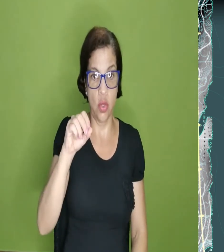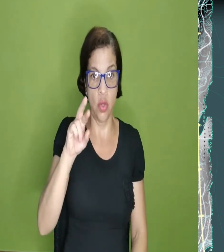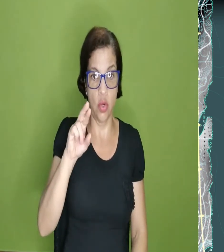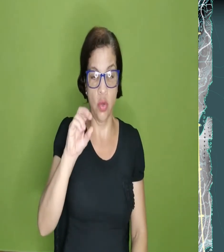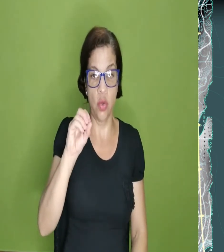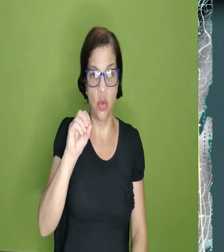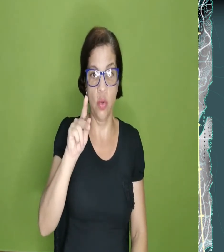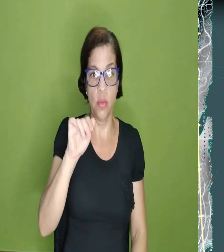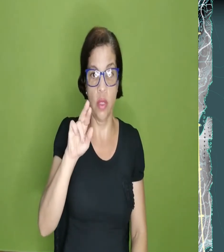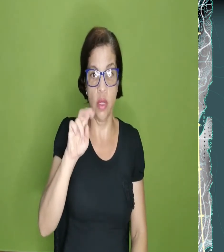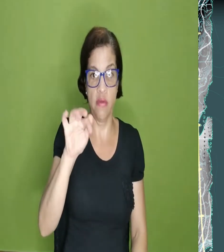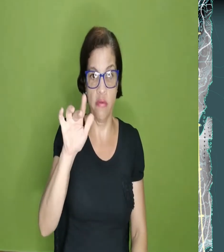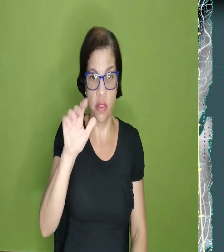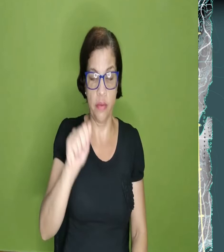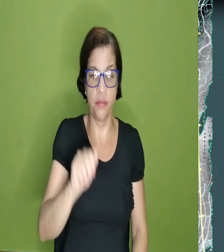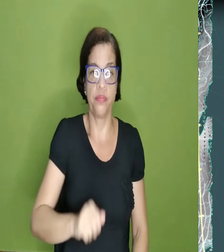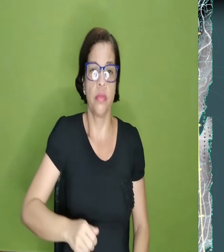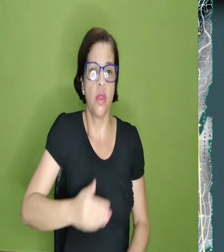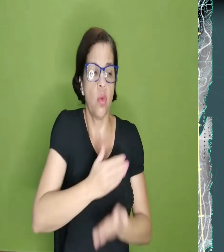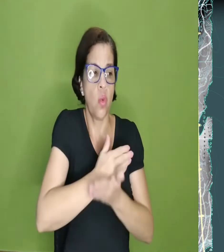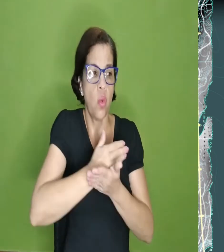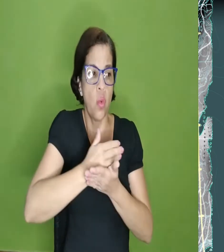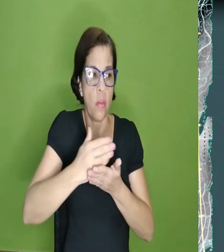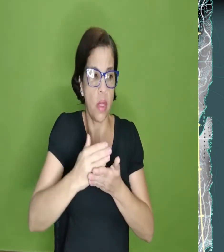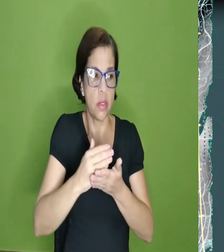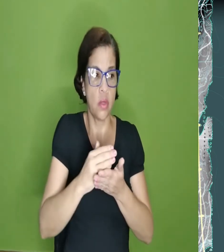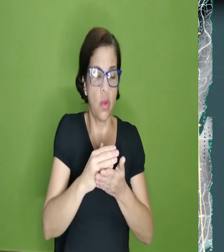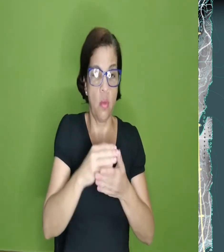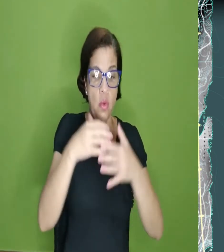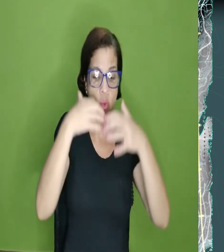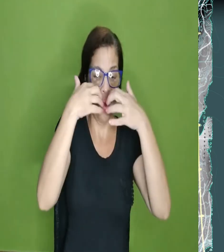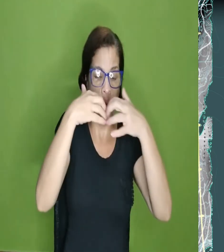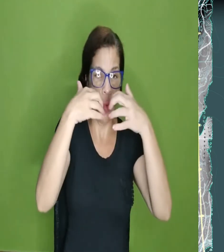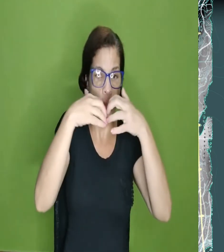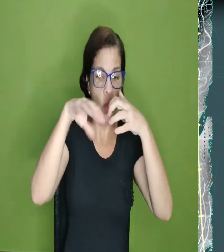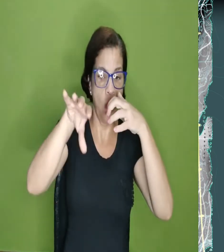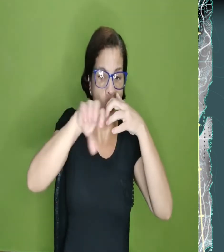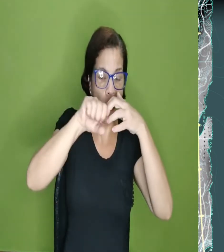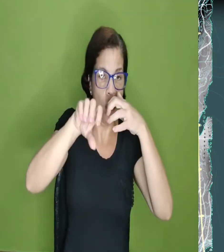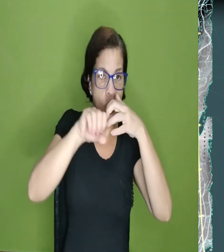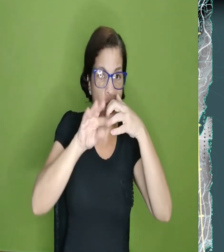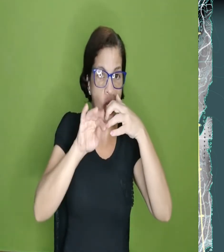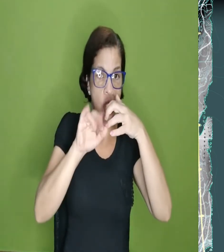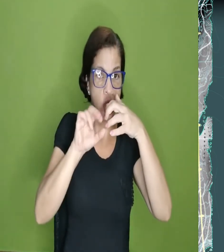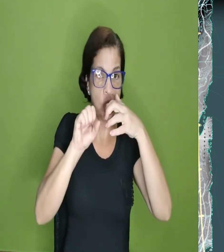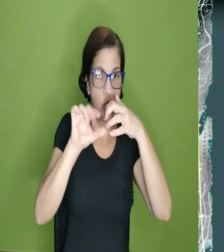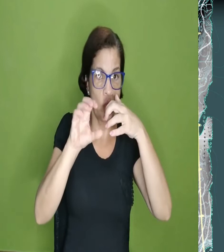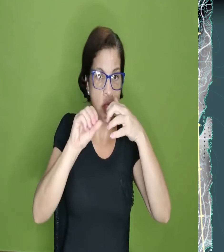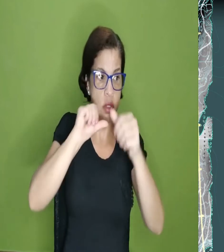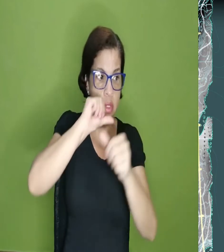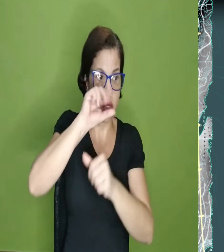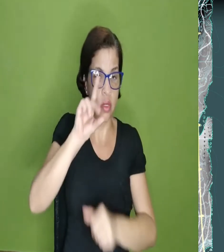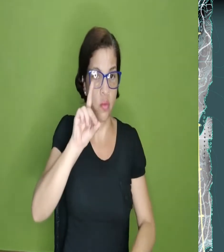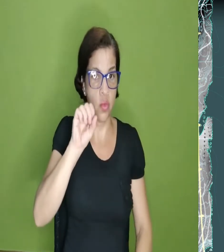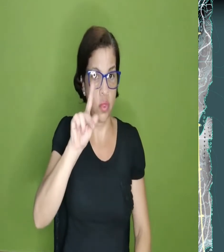Tudo se inicia pela captação da tirosina pelo neurônio, que é então convertida a